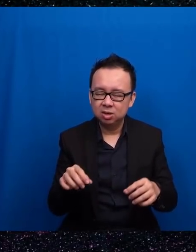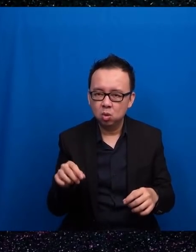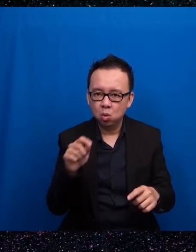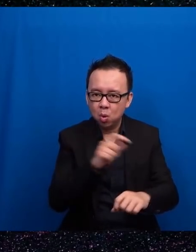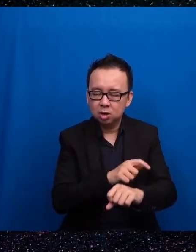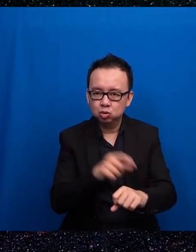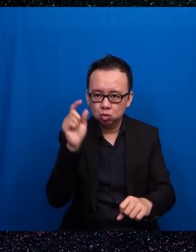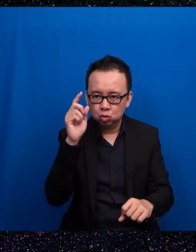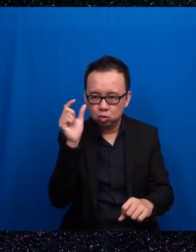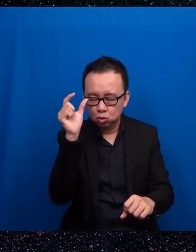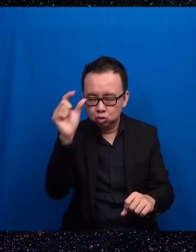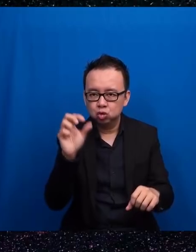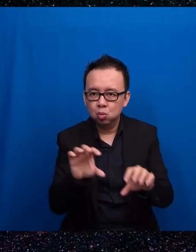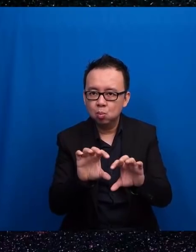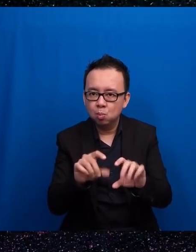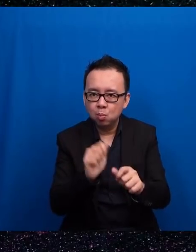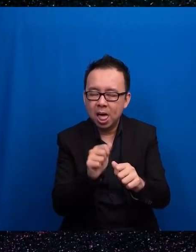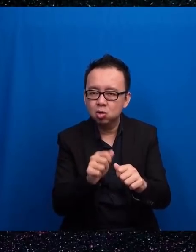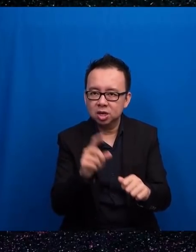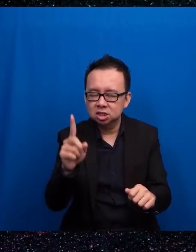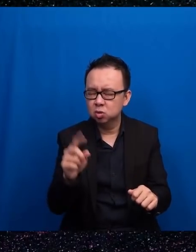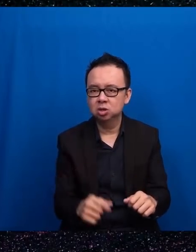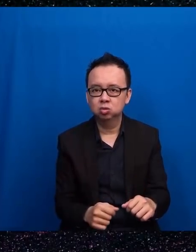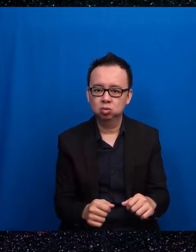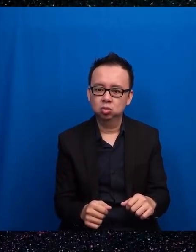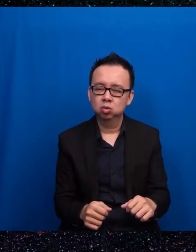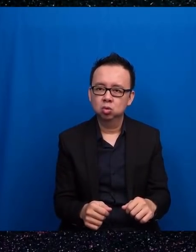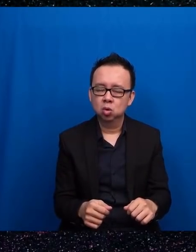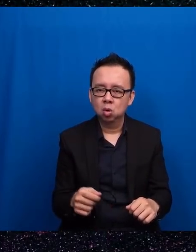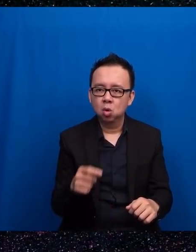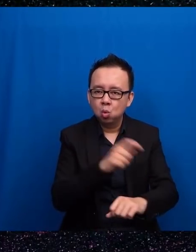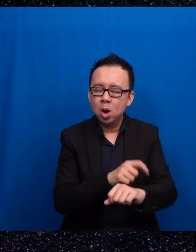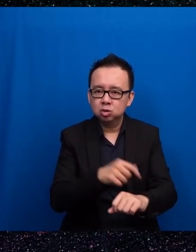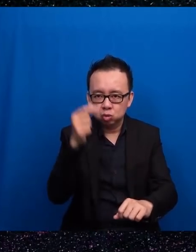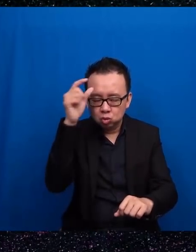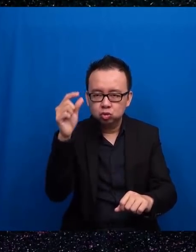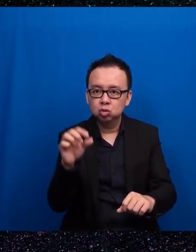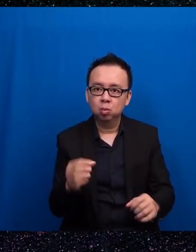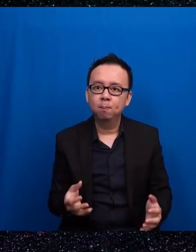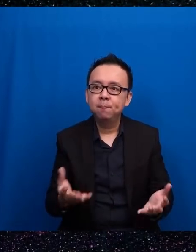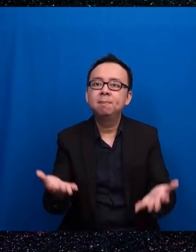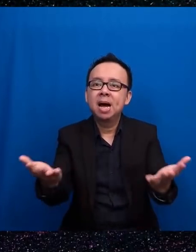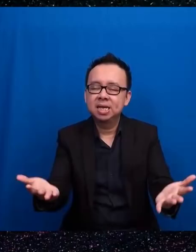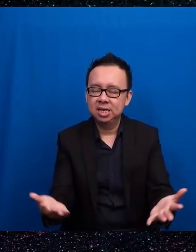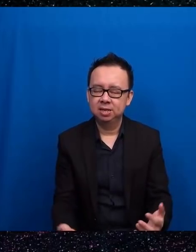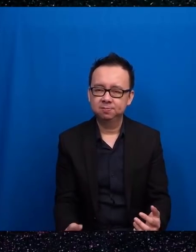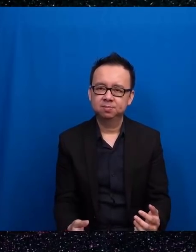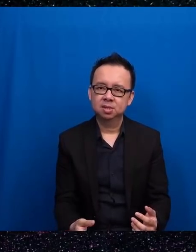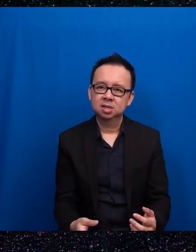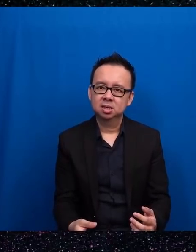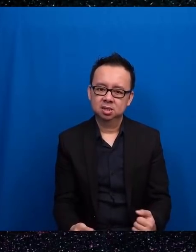sesuatu. Ini waktunya kita sebagai gereja maupun secara pribadi kita berbagi. Ini waktunya kita ulurkan. Toh kita tidak jadi lebih